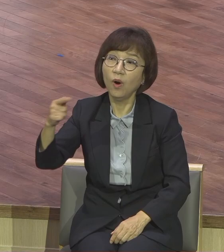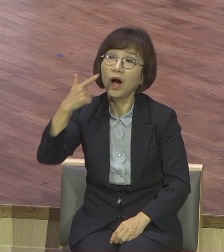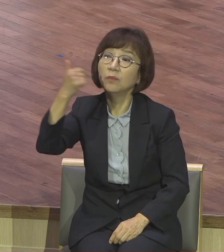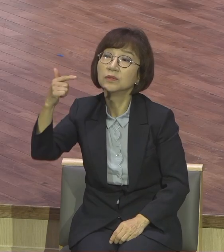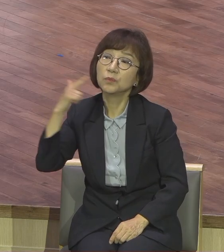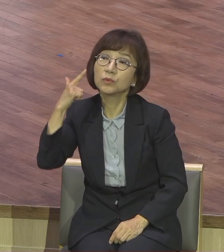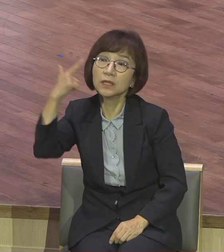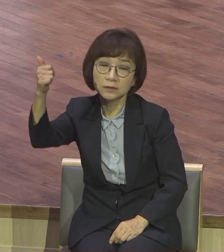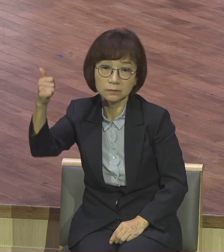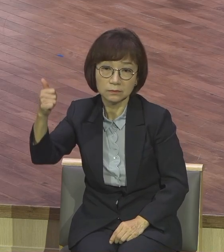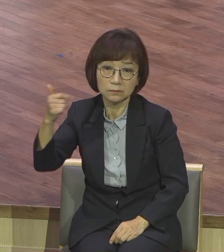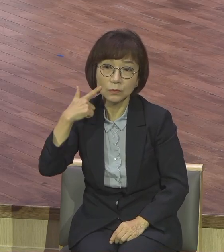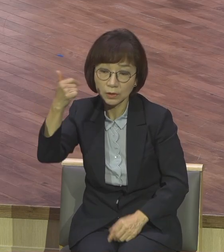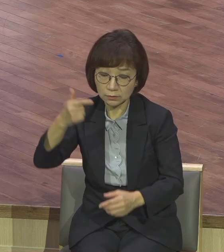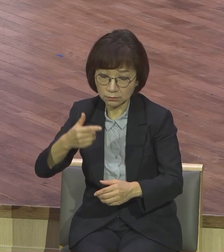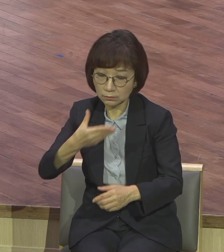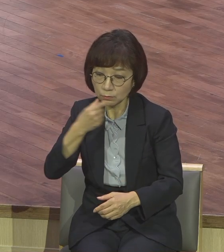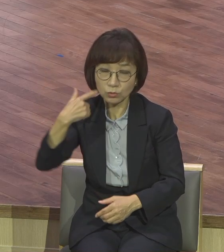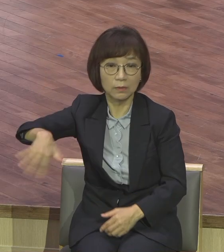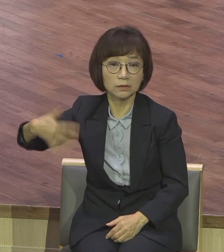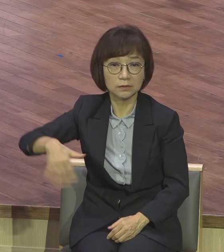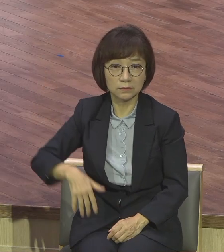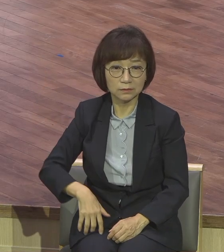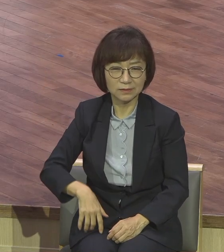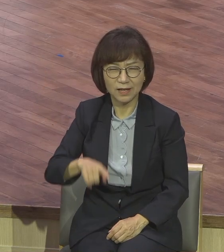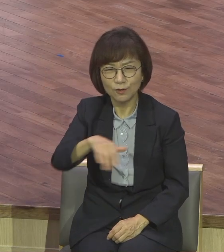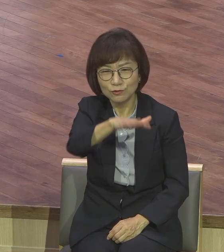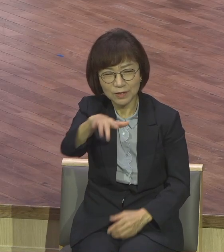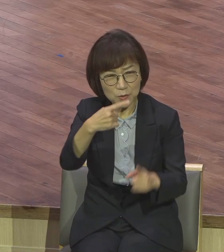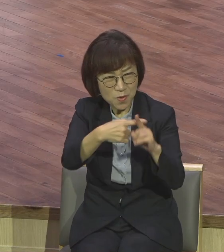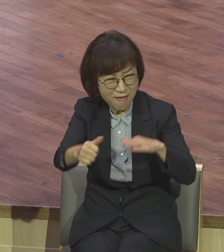다닌다고 복음 체질.